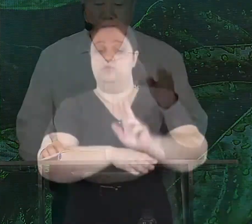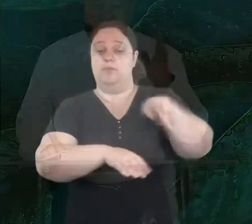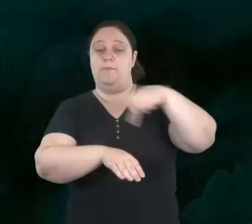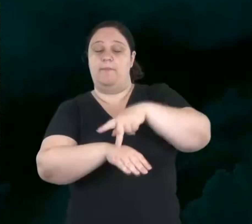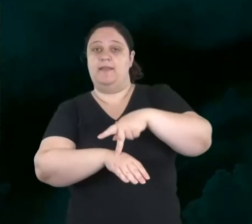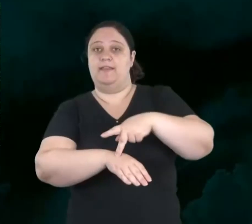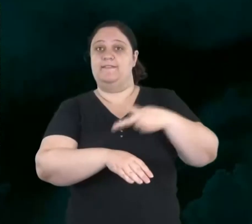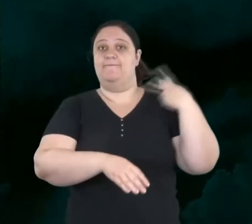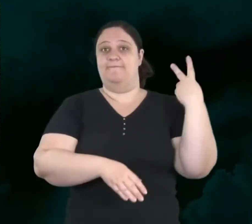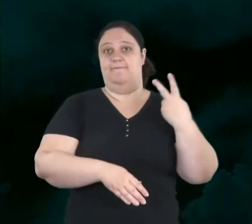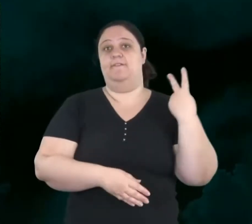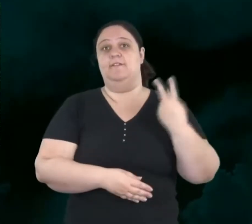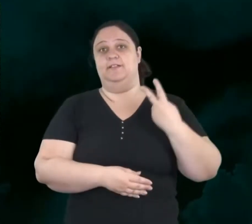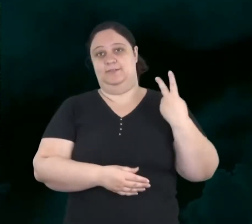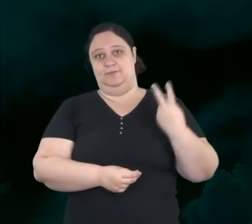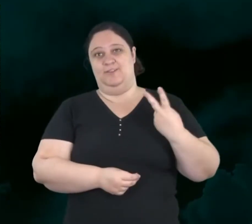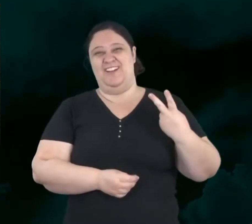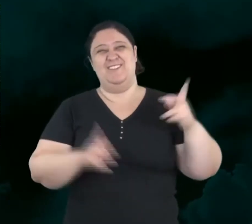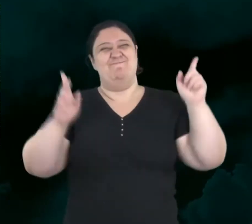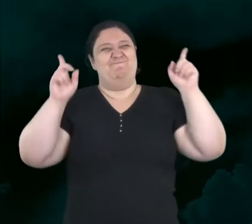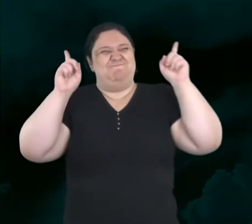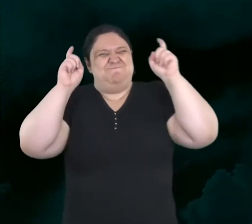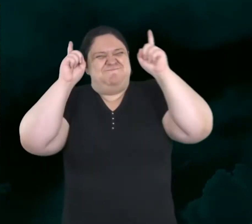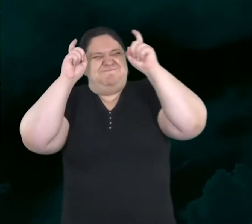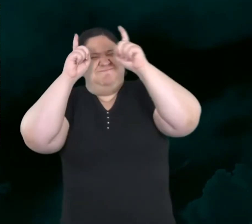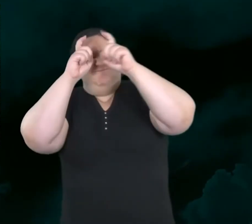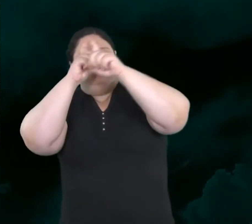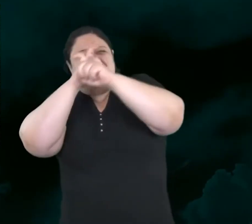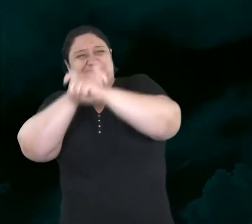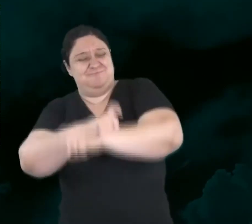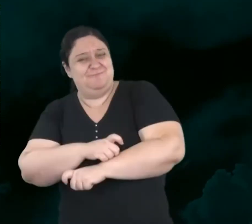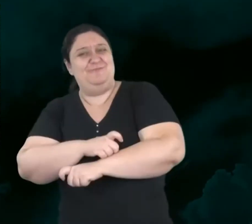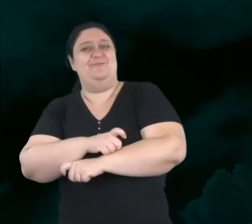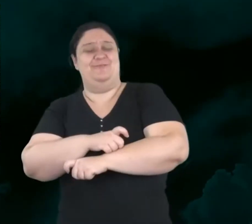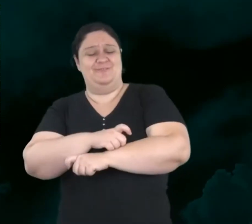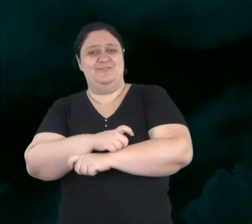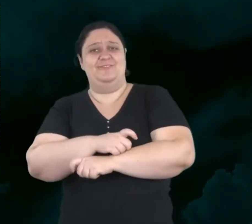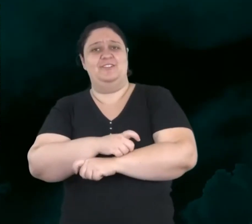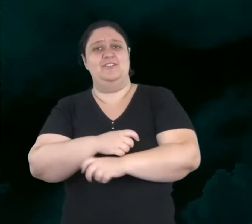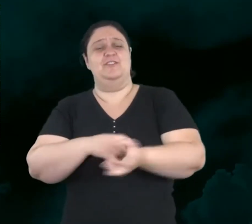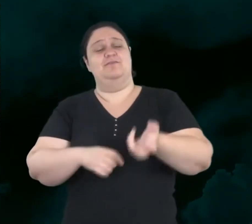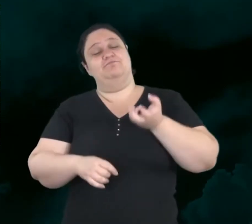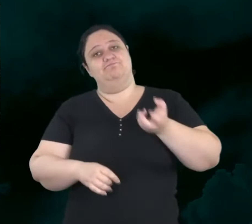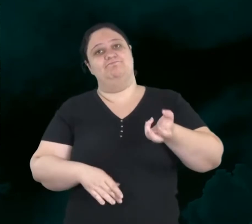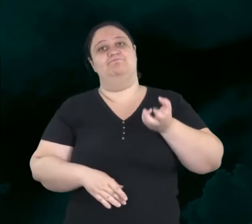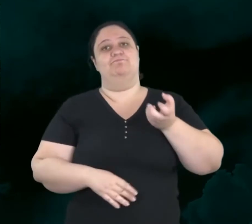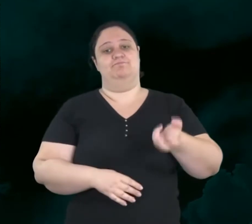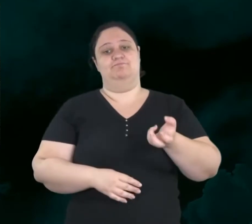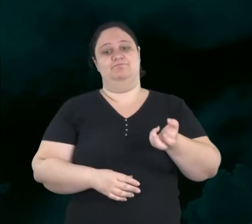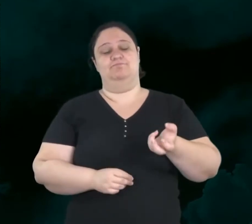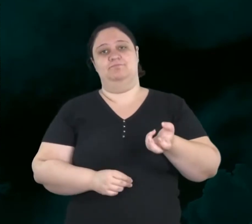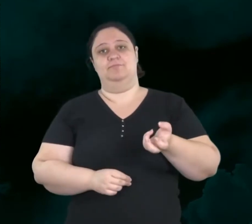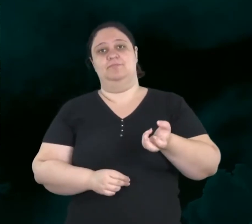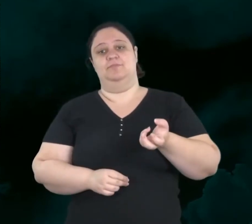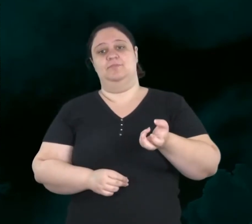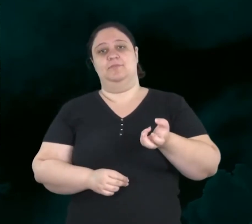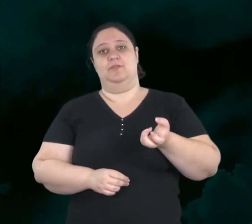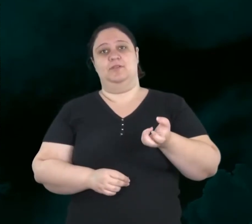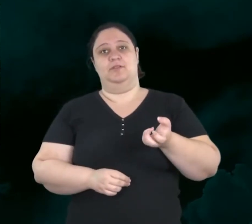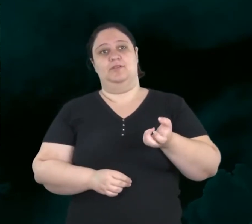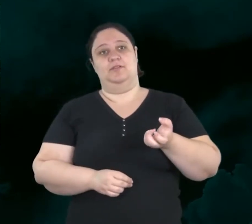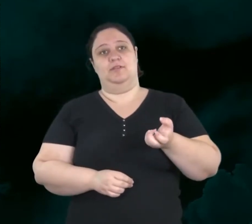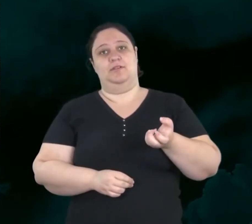sabemos a situação difícil que os irmãos passam lá naquele país, e nós queremos dar um pouco